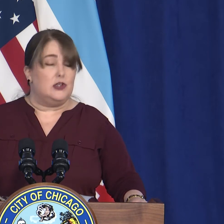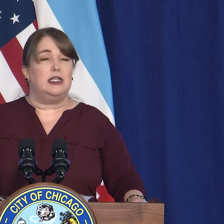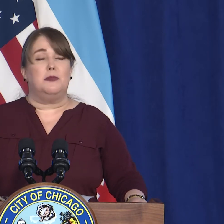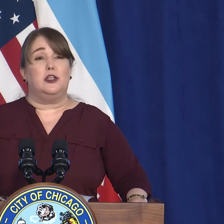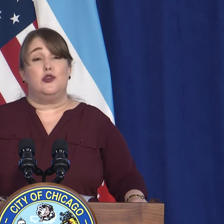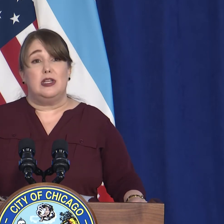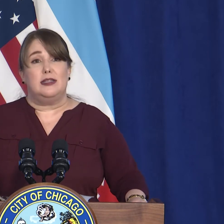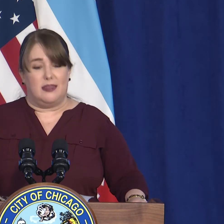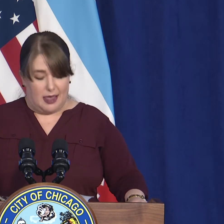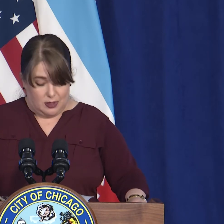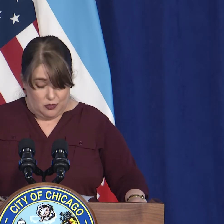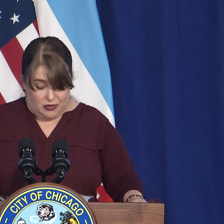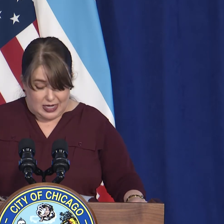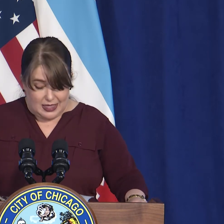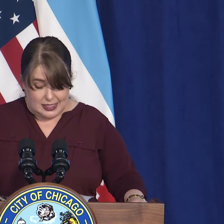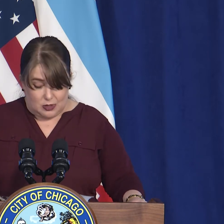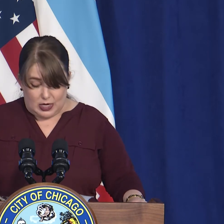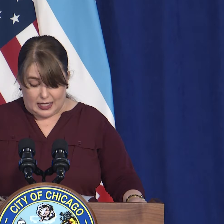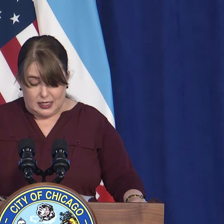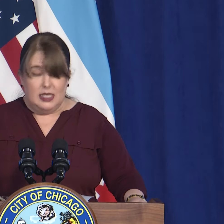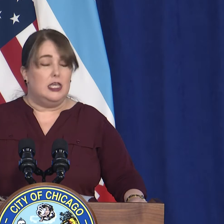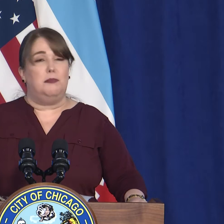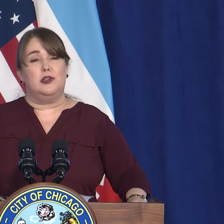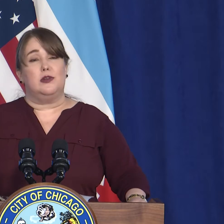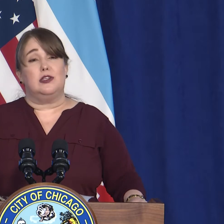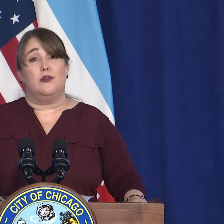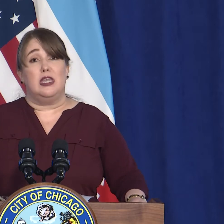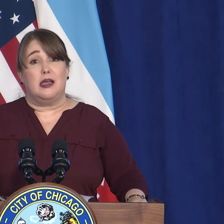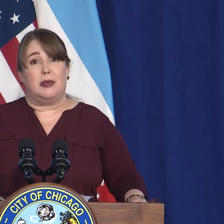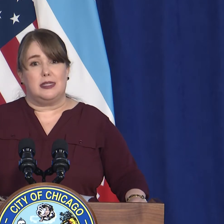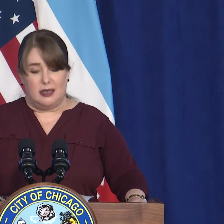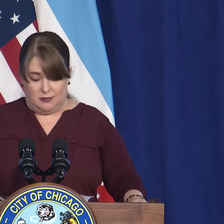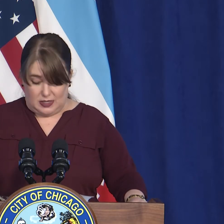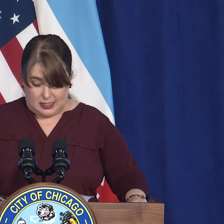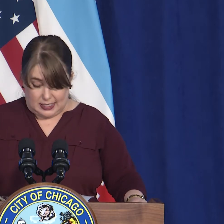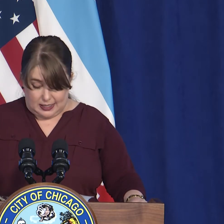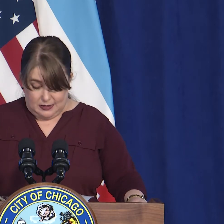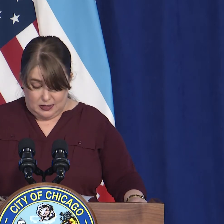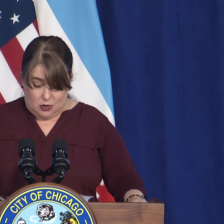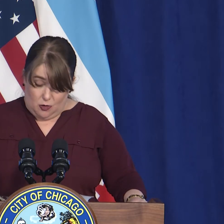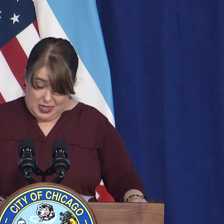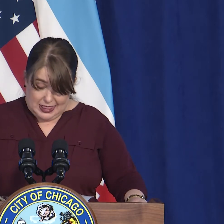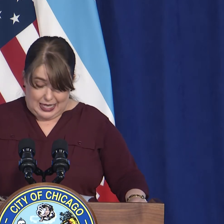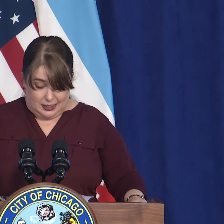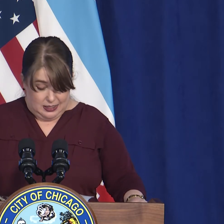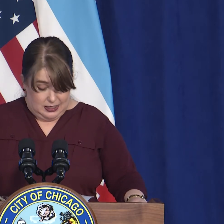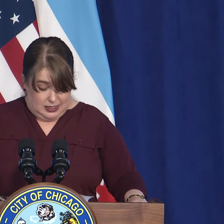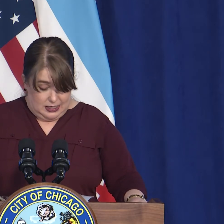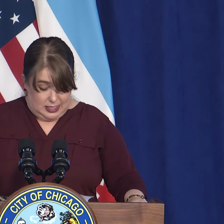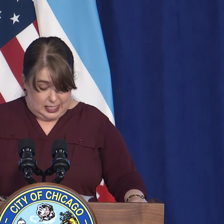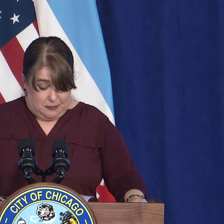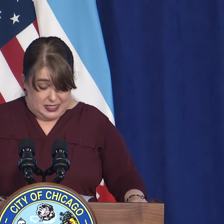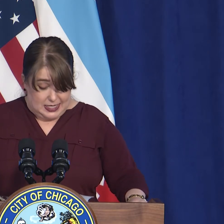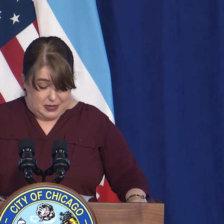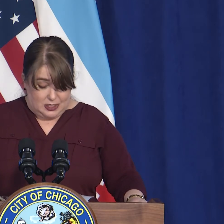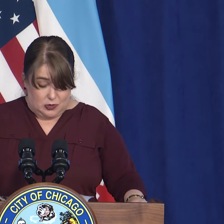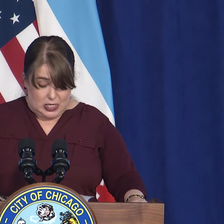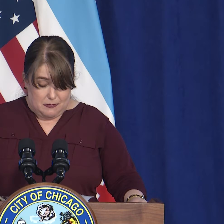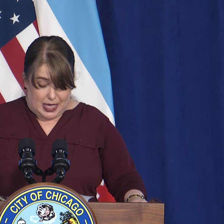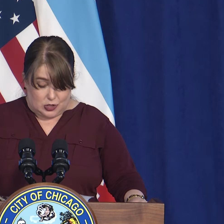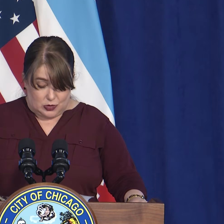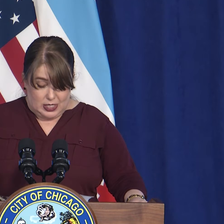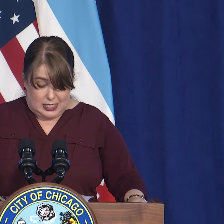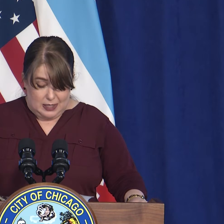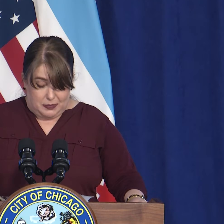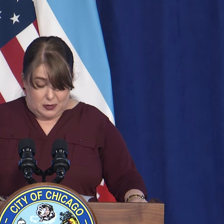a personas mayores de edad confinadas al hogar y personas con incapacidad física o mental en el mes de marzo